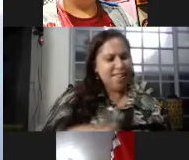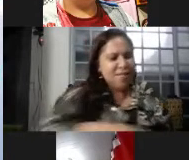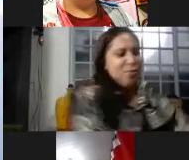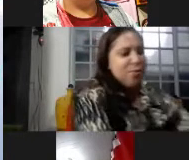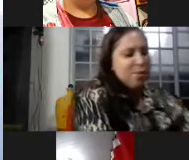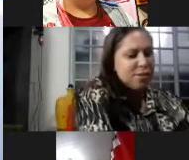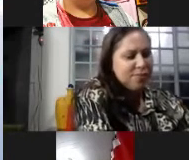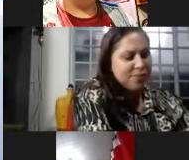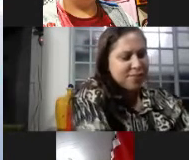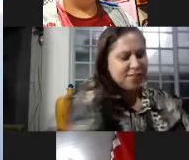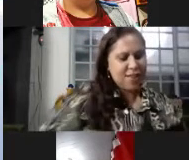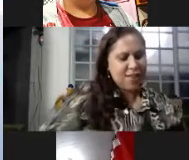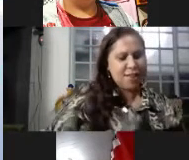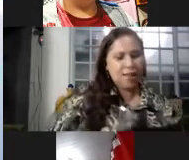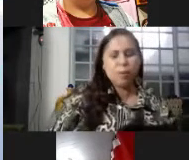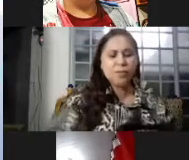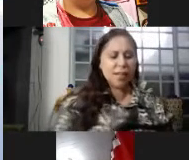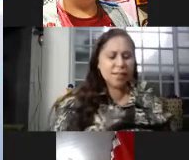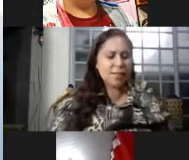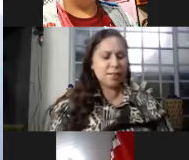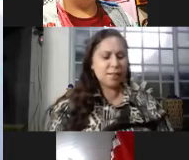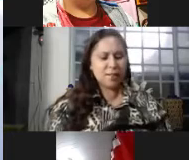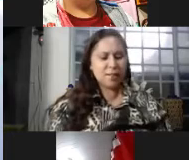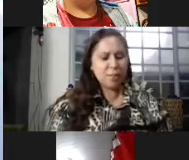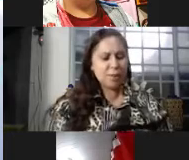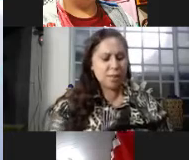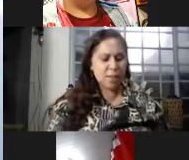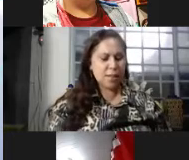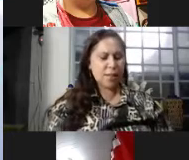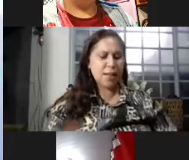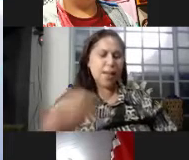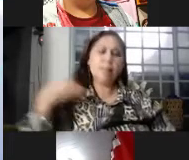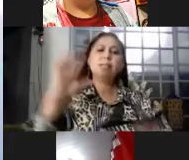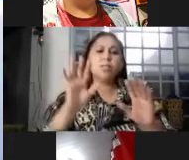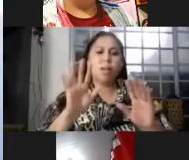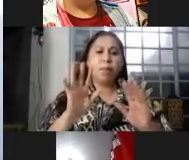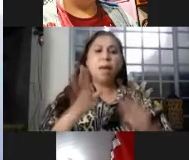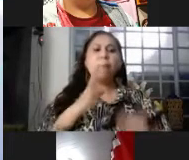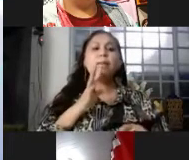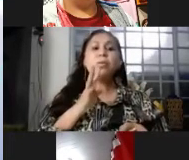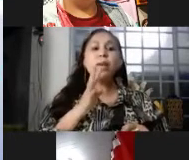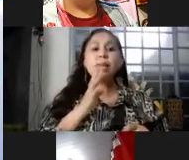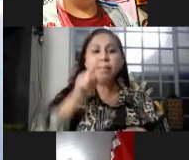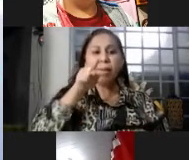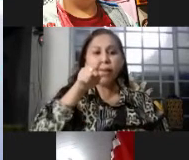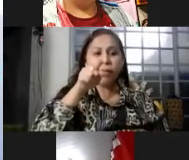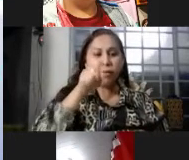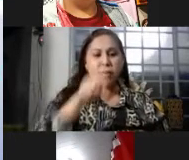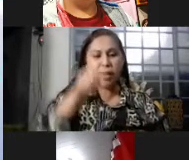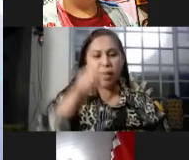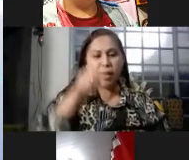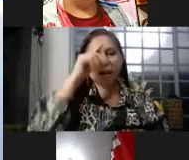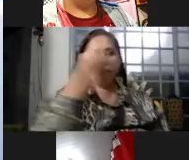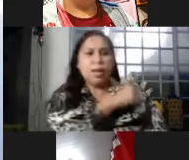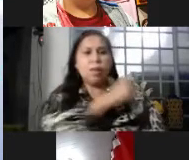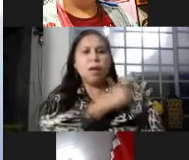o curso é profissionalizante, né? Não pode deixar nada a desejar. Mas o conhecimento é